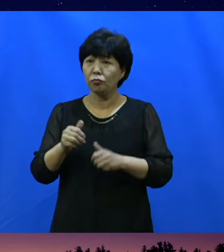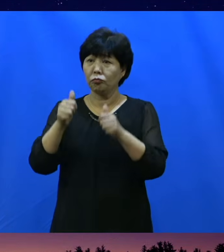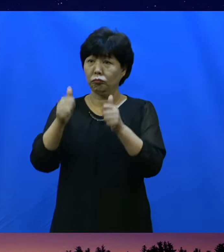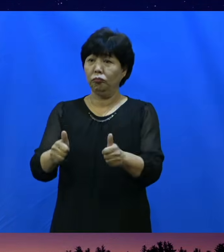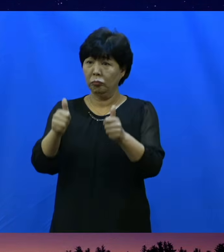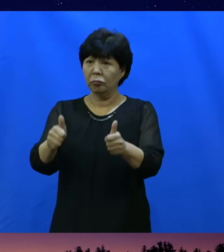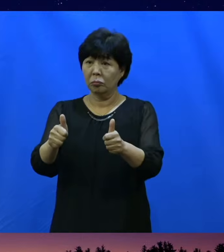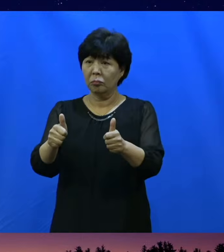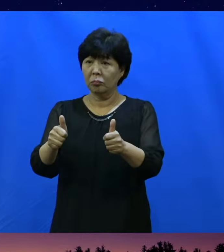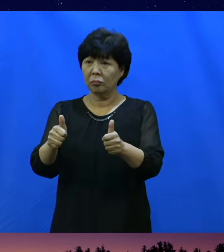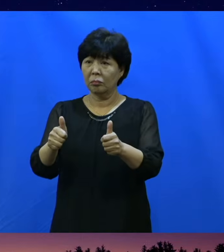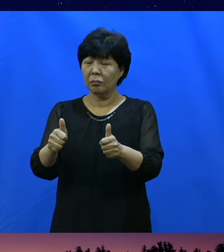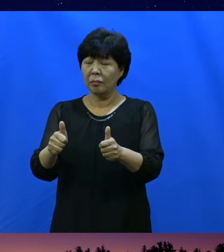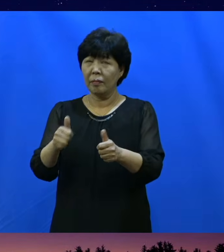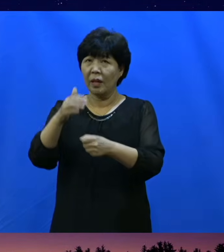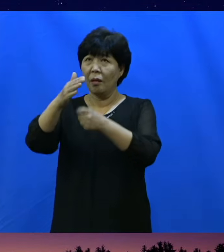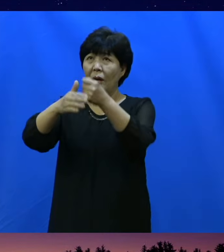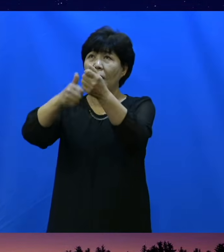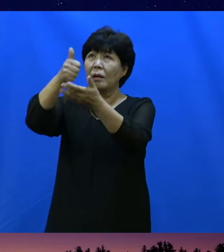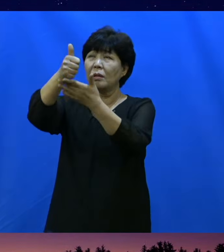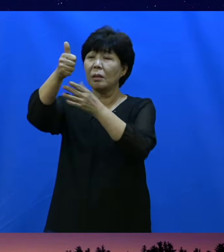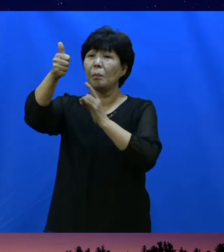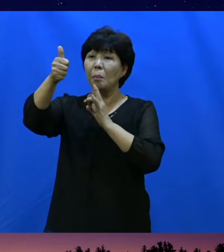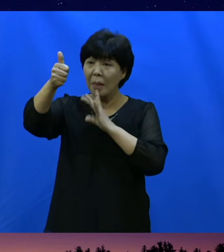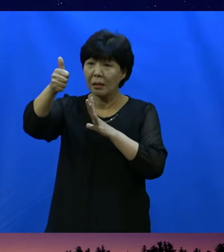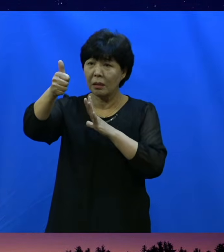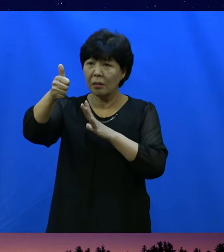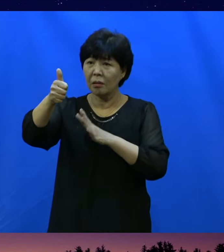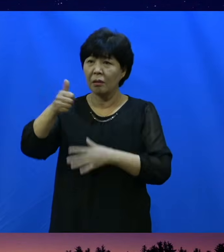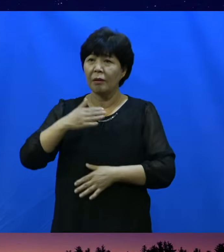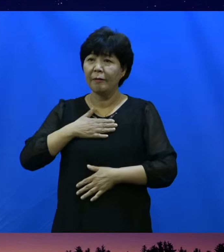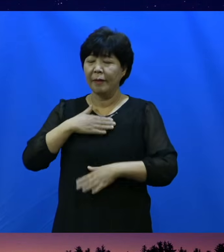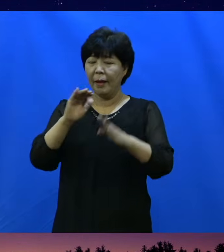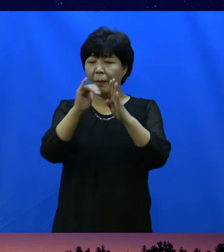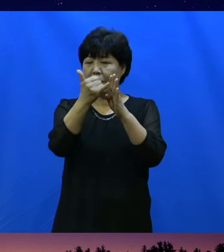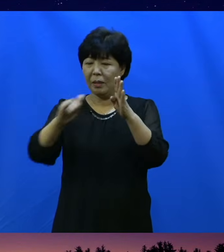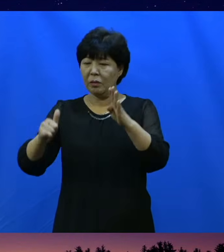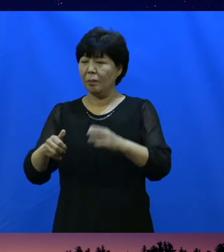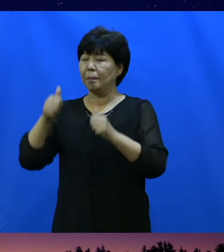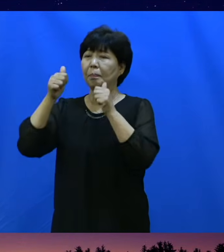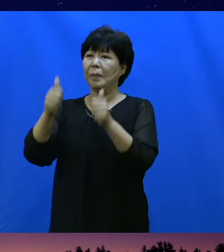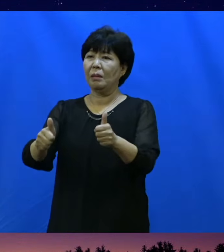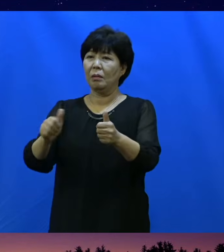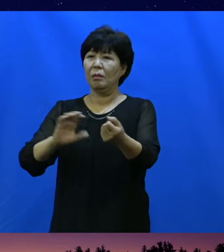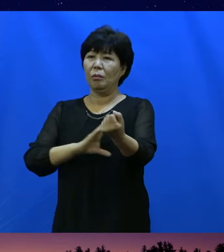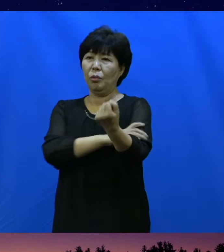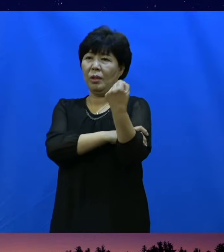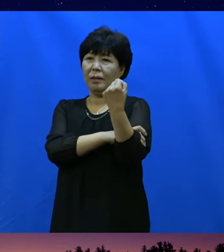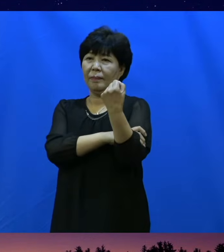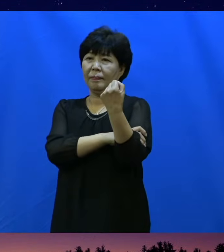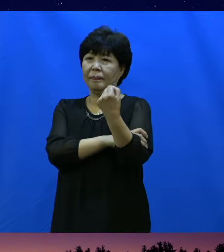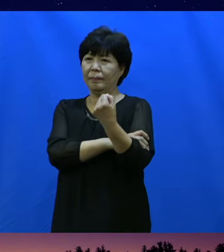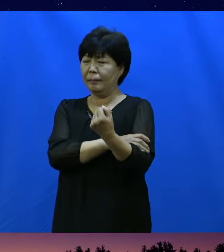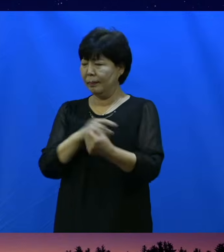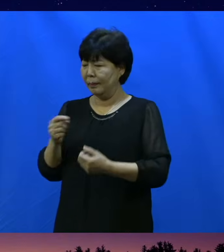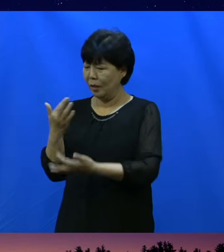백성을 판결한다. 너가 재판할 권한이 없다. 내가 그를 불 가운데